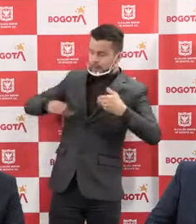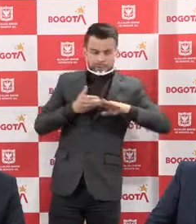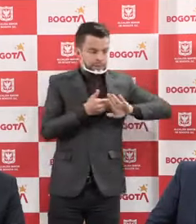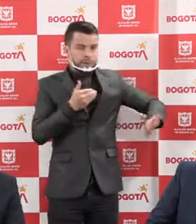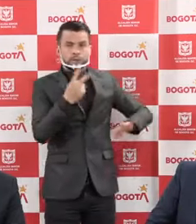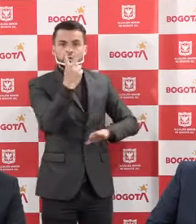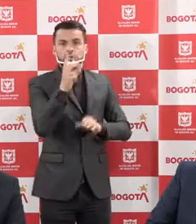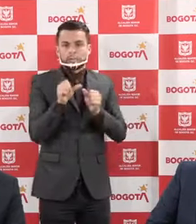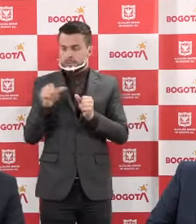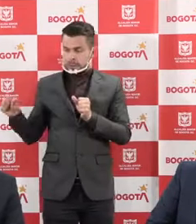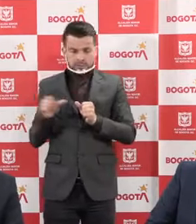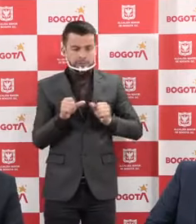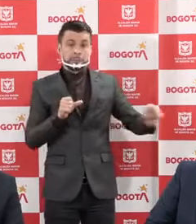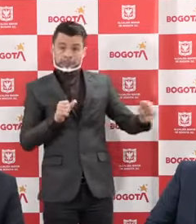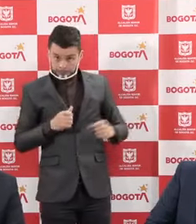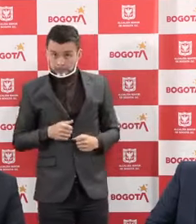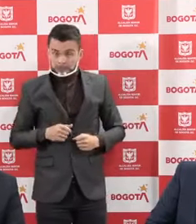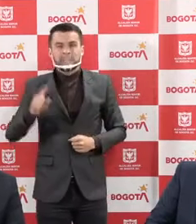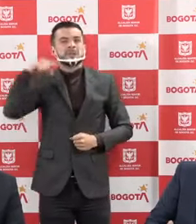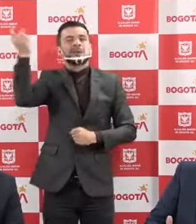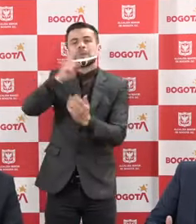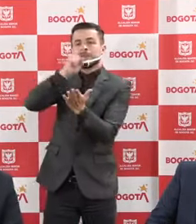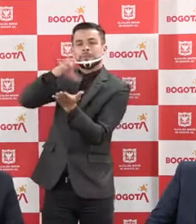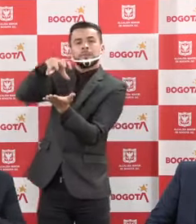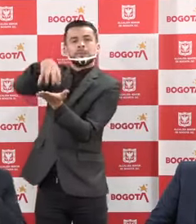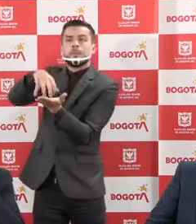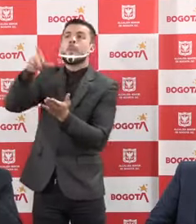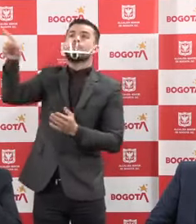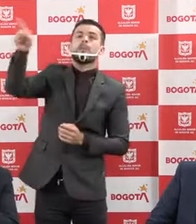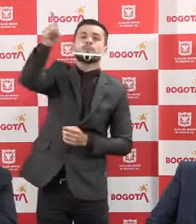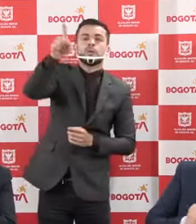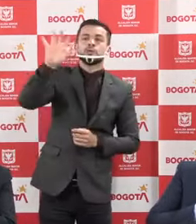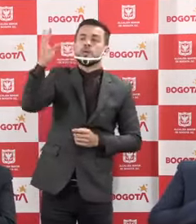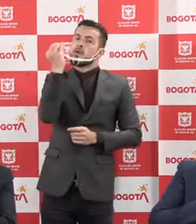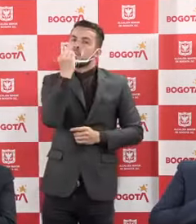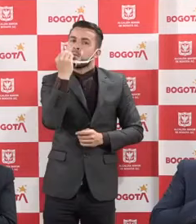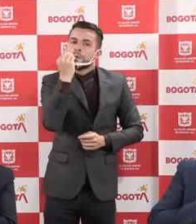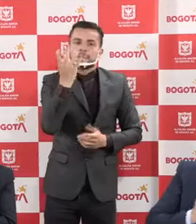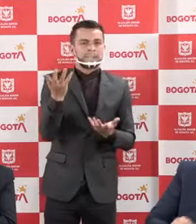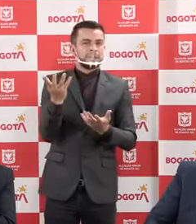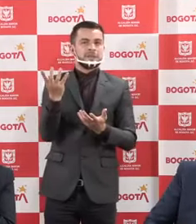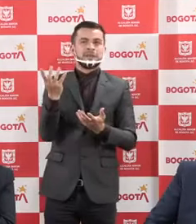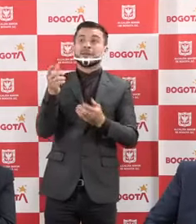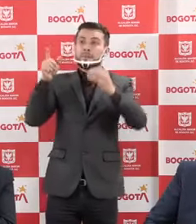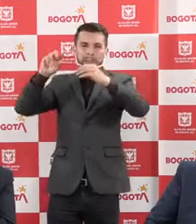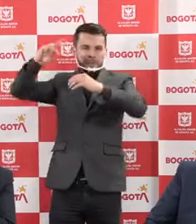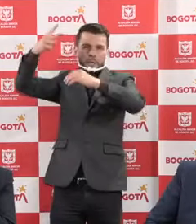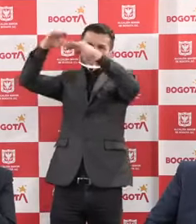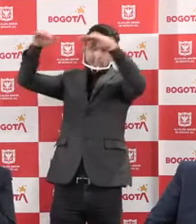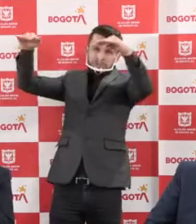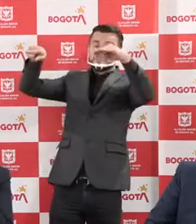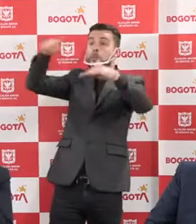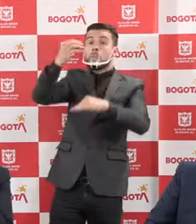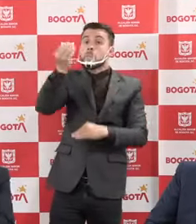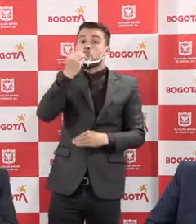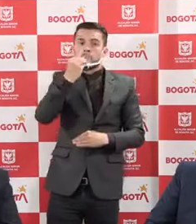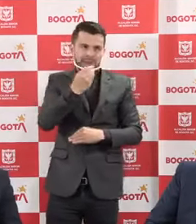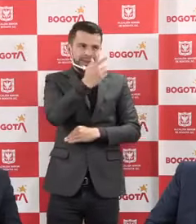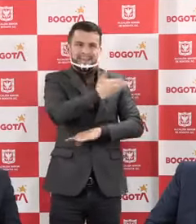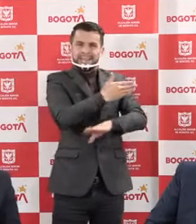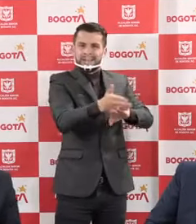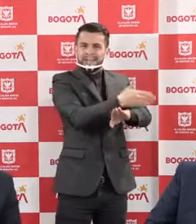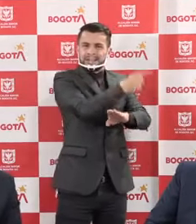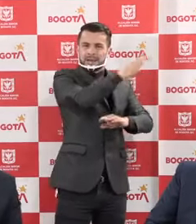de comida en los centros comerciales cumplan con todos los protocolos de bioseguridad que para el efecto ha expedido el ministerio